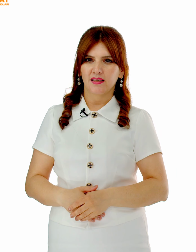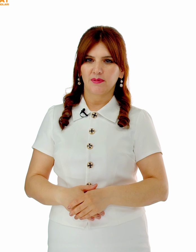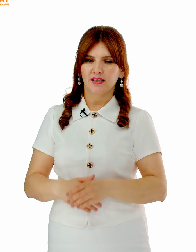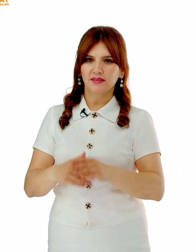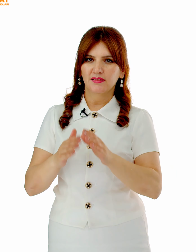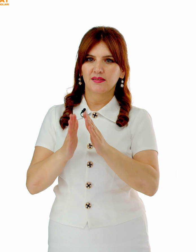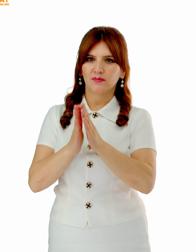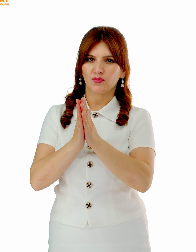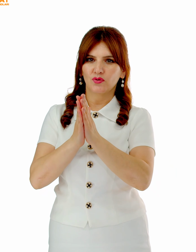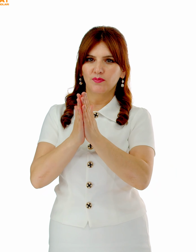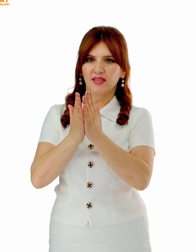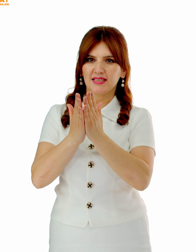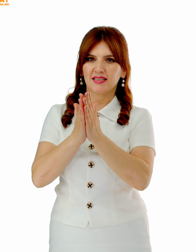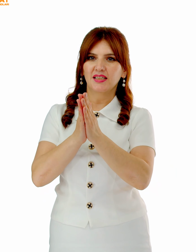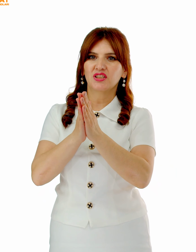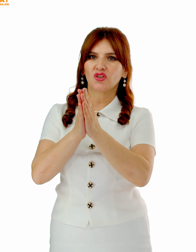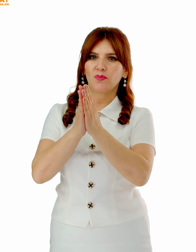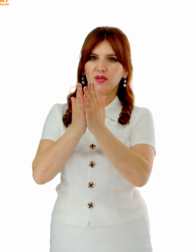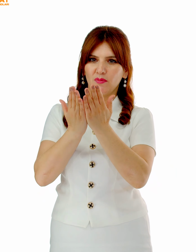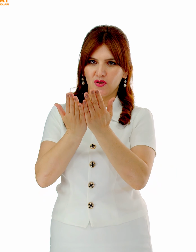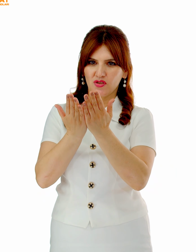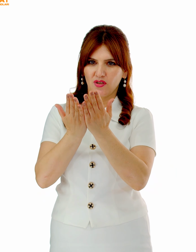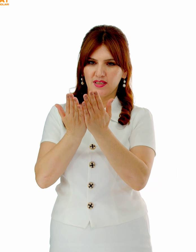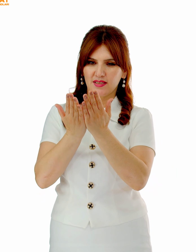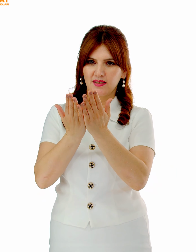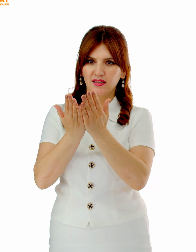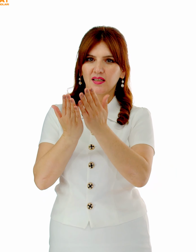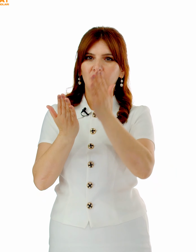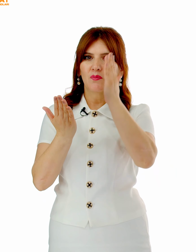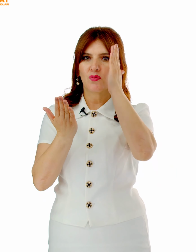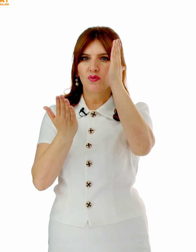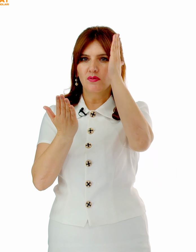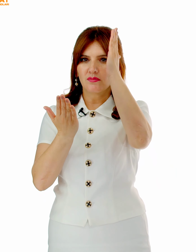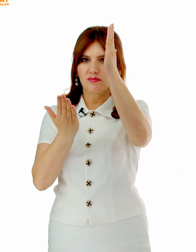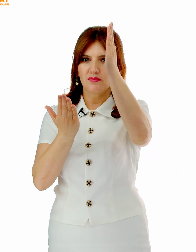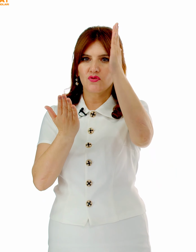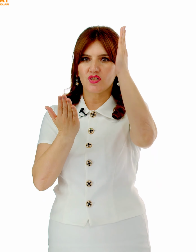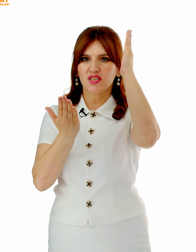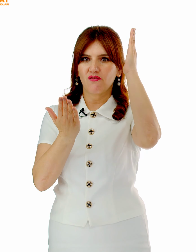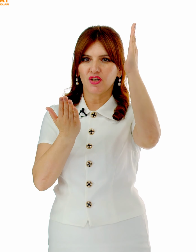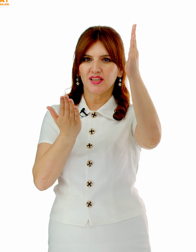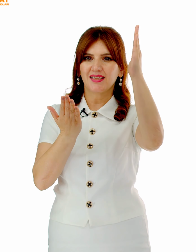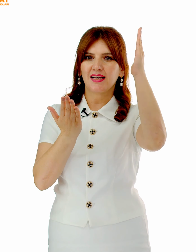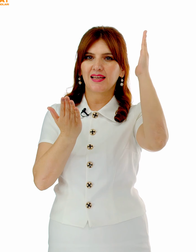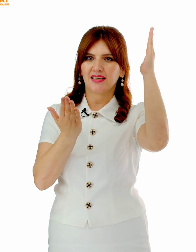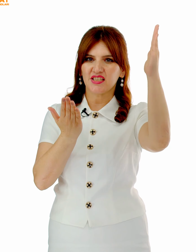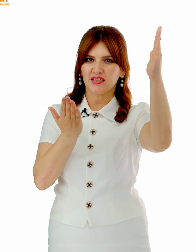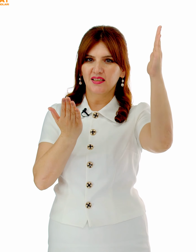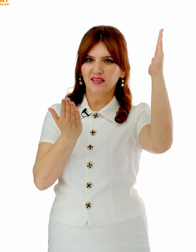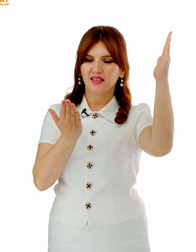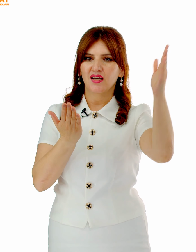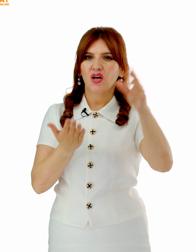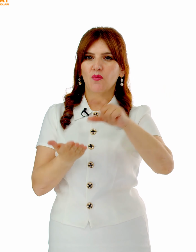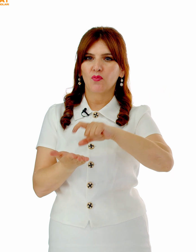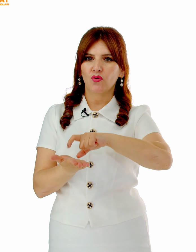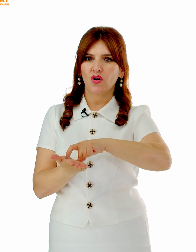Qaytaraman. Bu bilasizlar kitob imo-ishorasi. Bu o'sha javonga taxlanishi. Bu